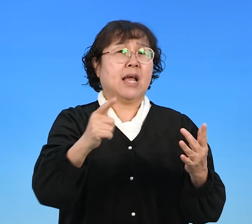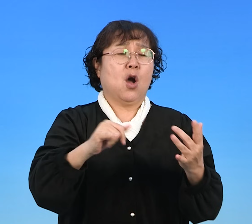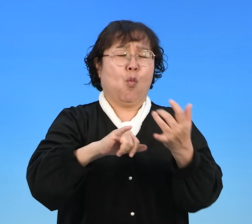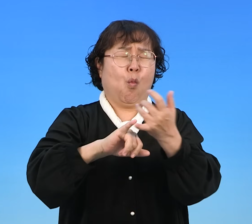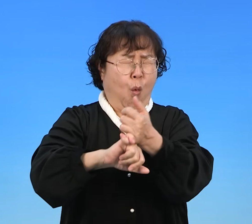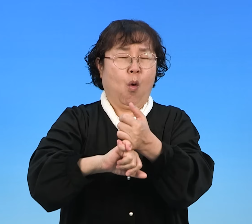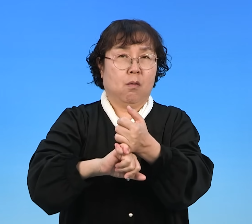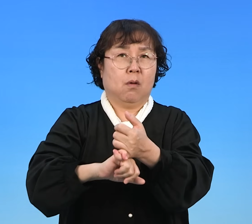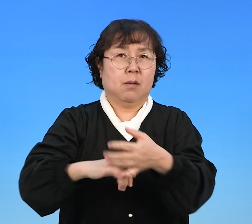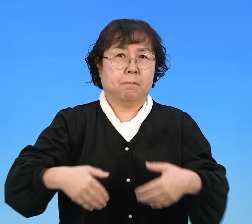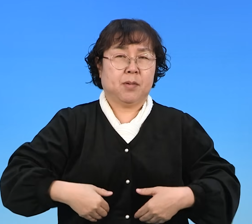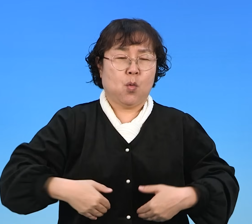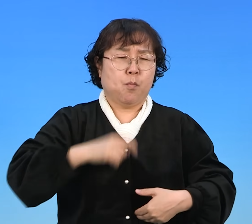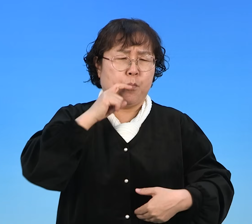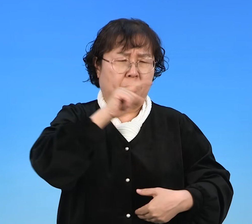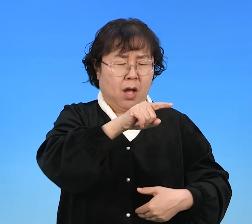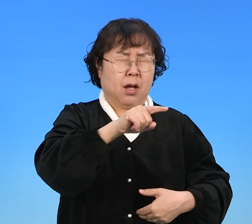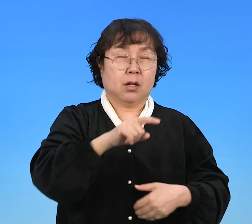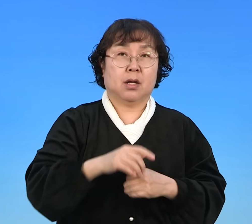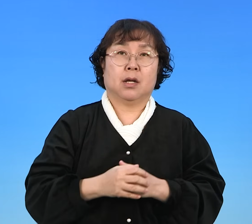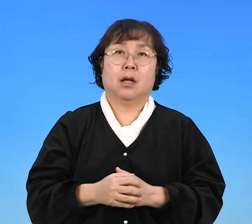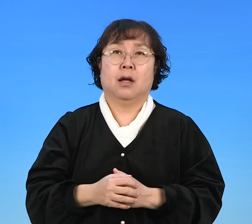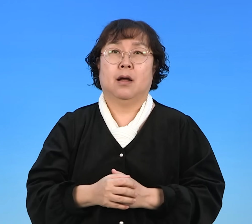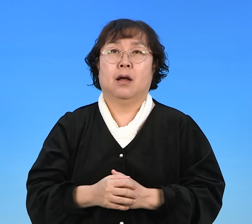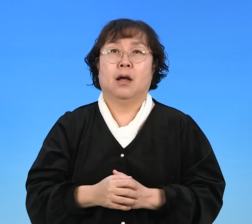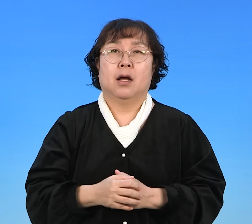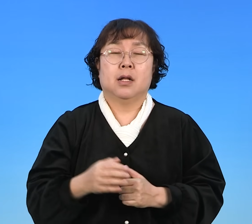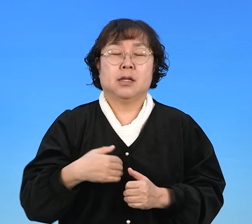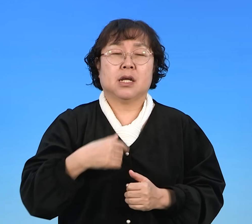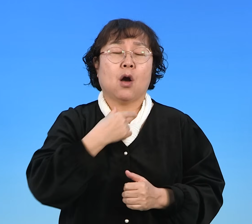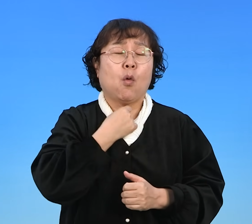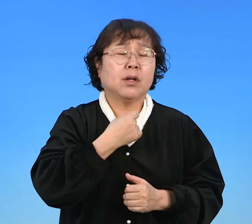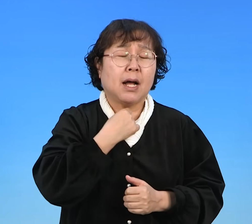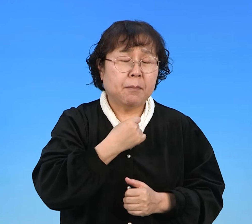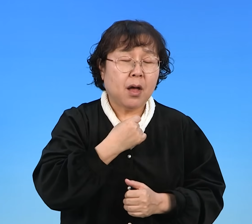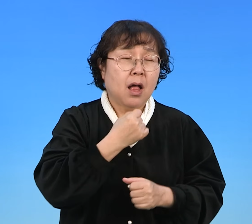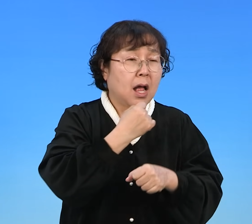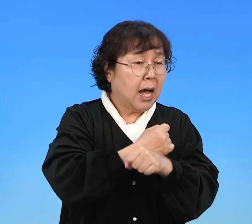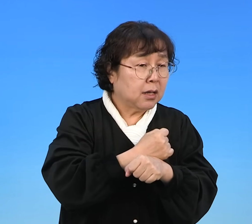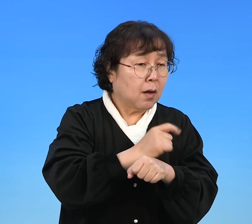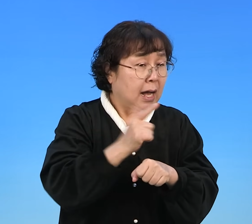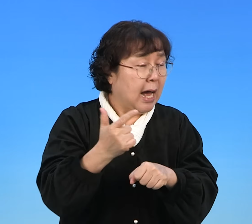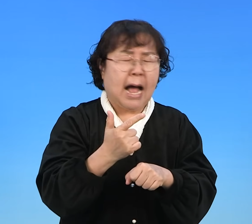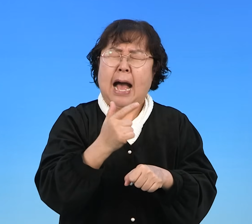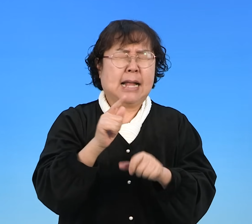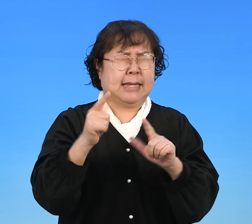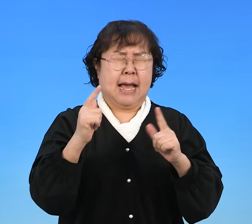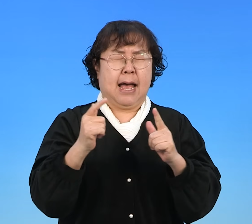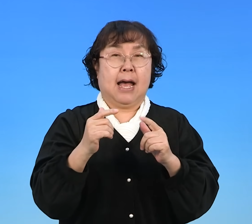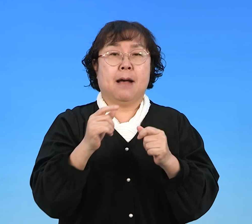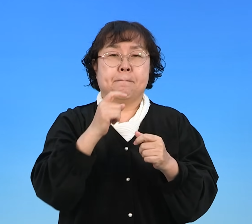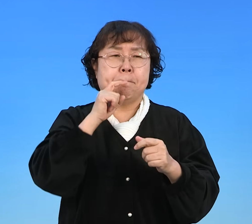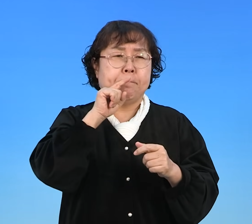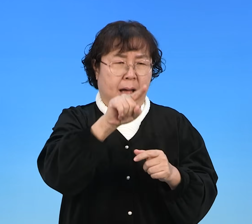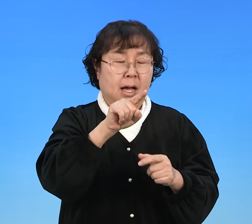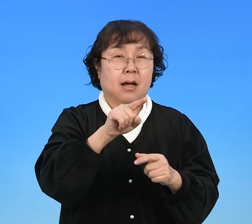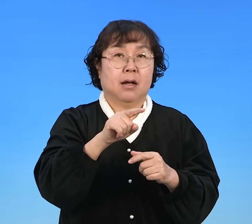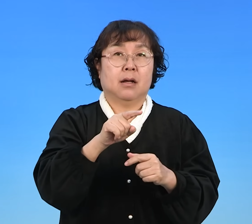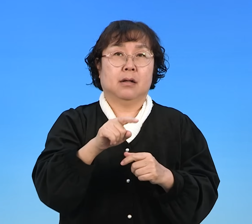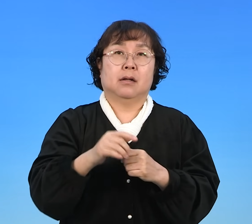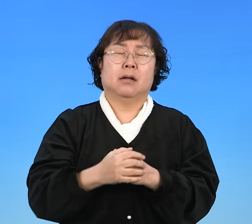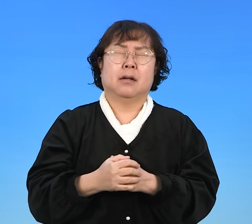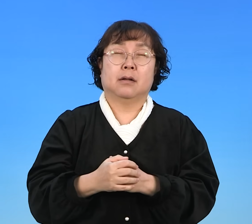알았니? 이건 뭐 해도 되고 안 해도 되고 그런 거 아니라고. 이게 첫 번째의 강력한 메시지예요. 두